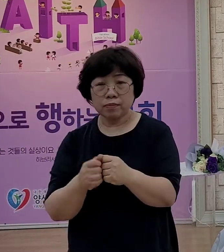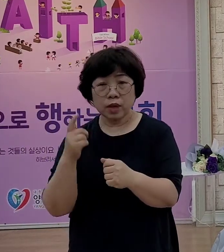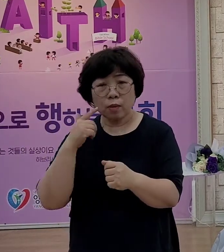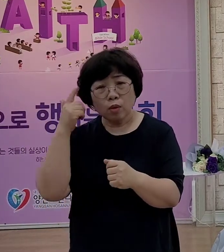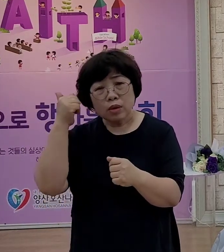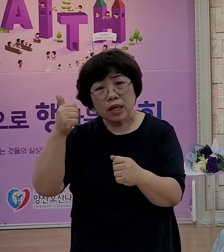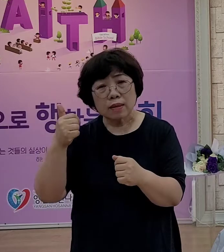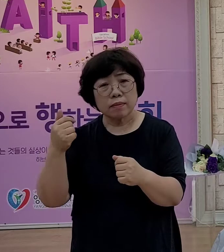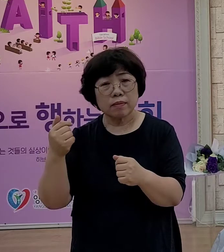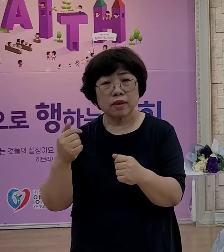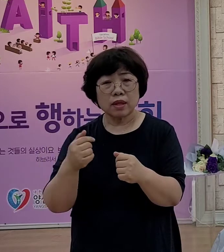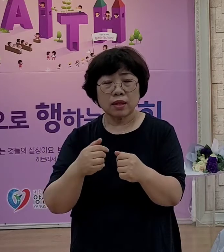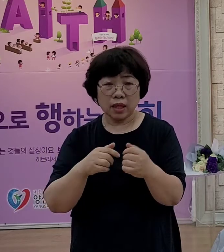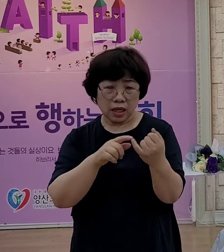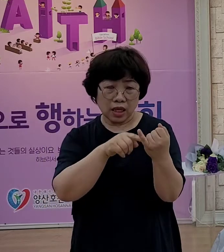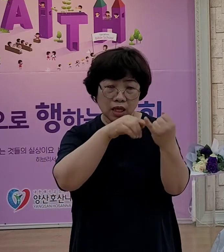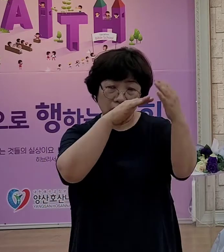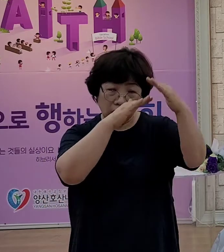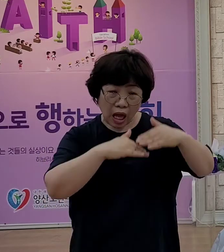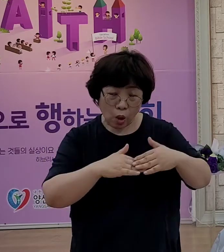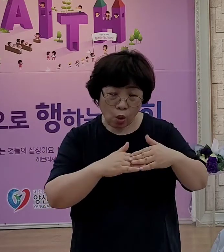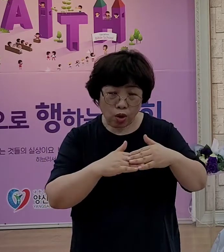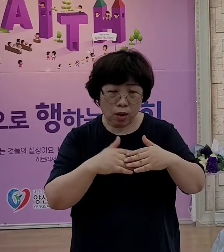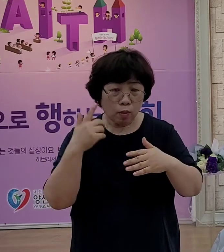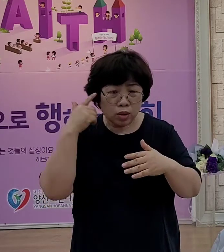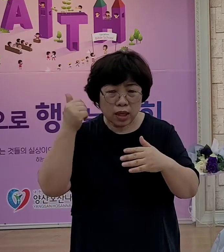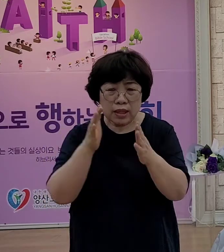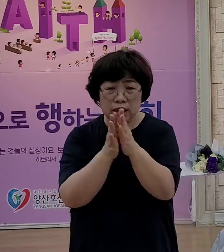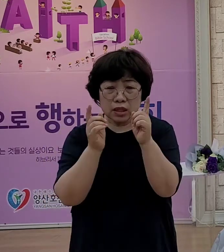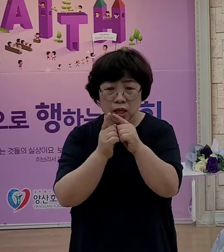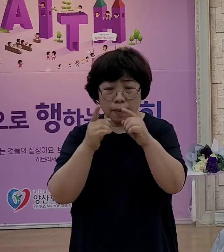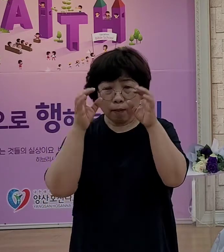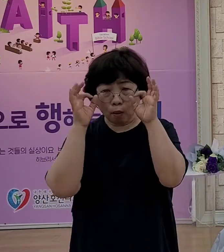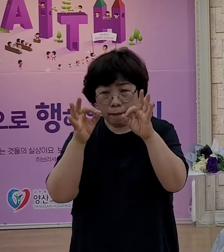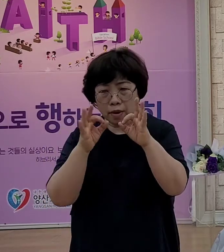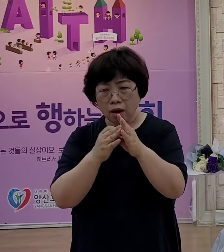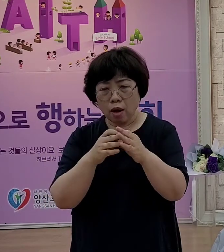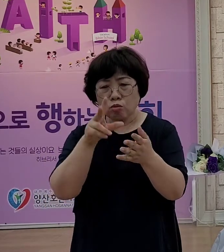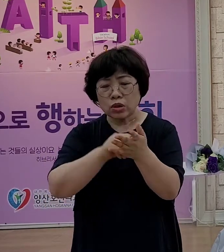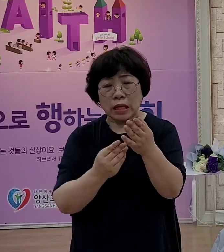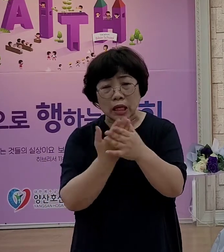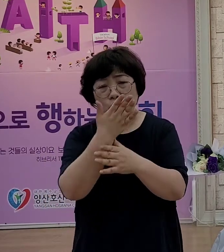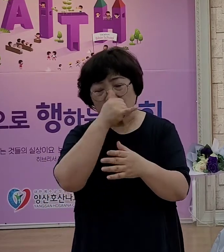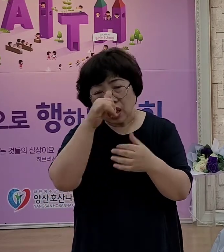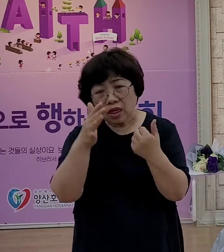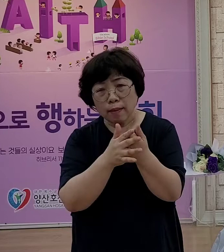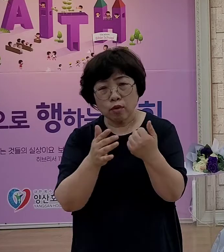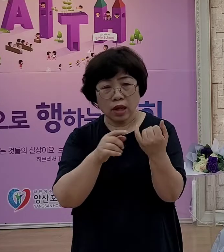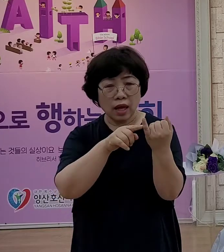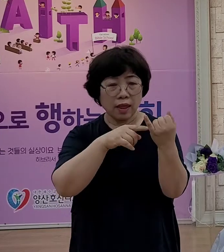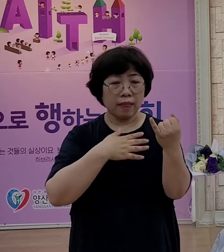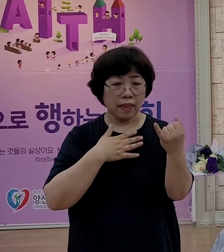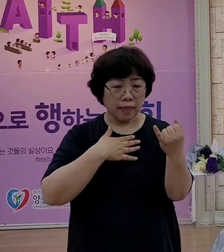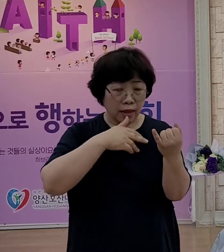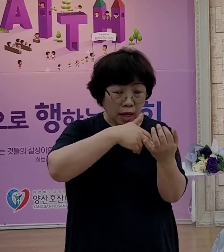수 있으니까 권사님만 알고 계시고 이 목사님한테는 말을 하지 말라는.